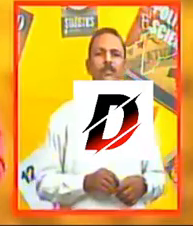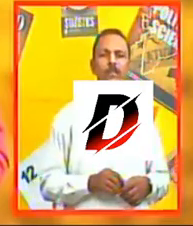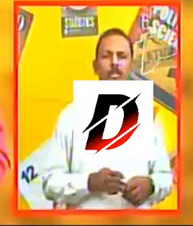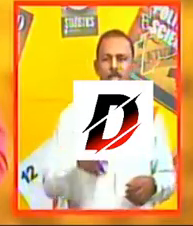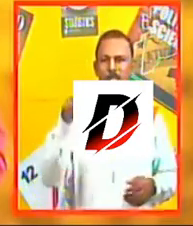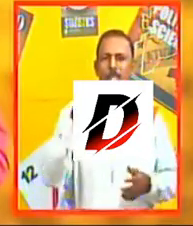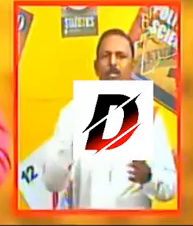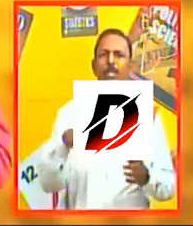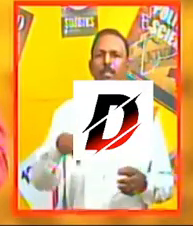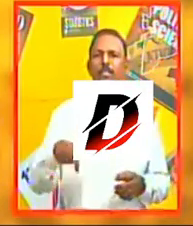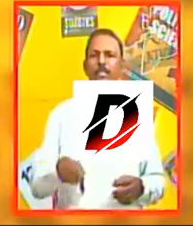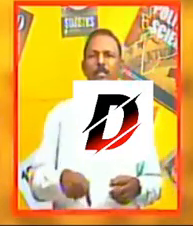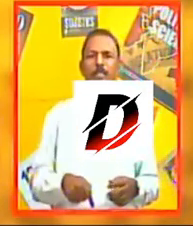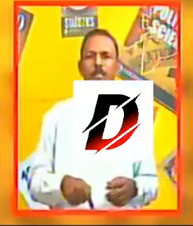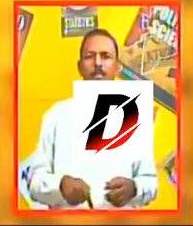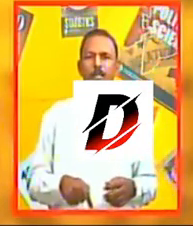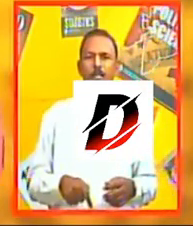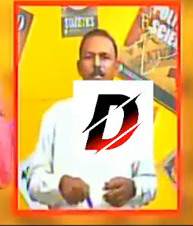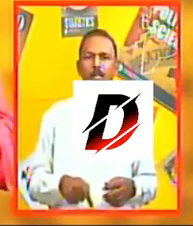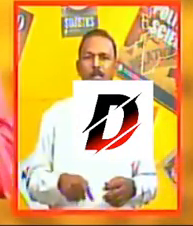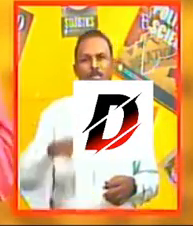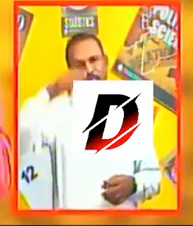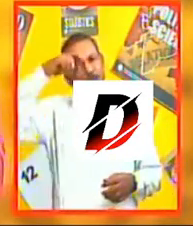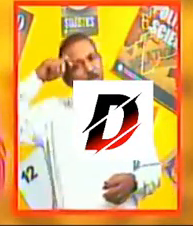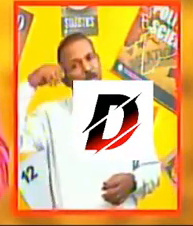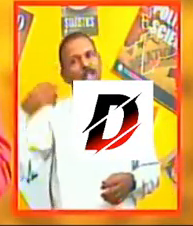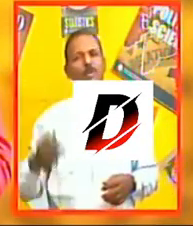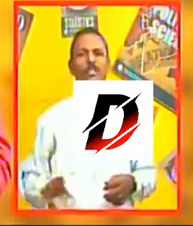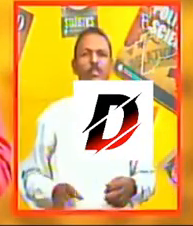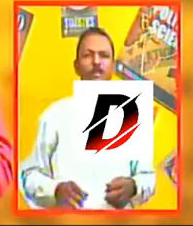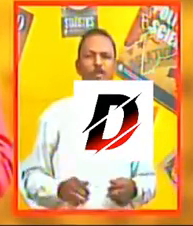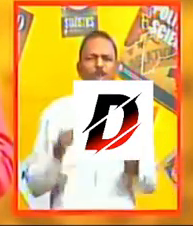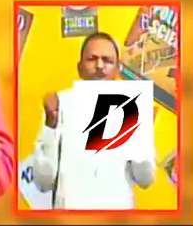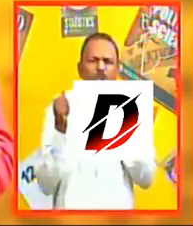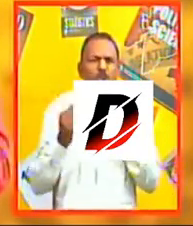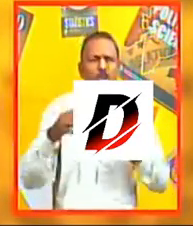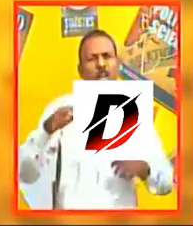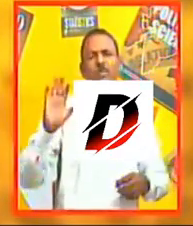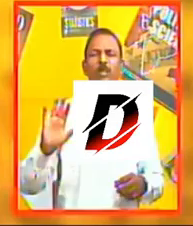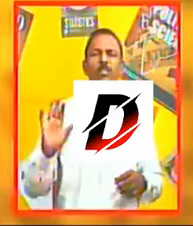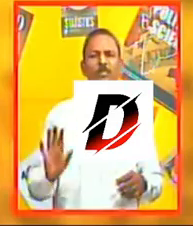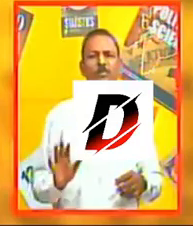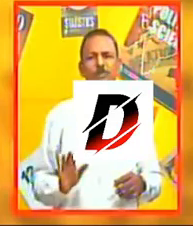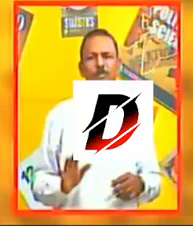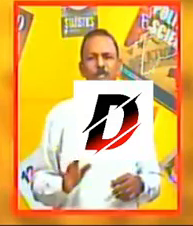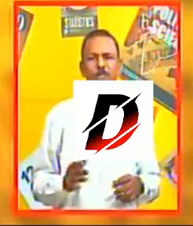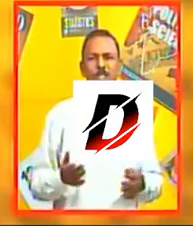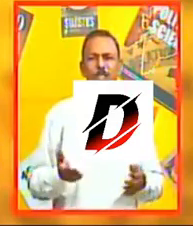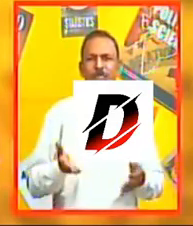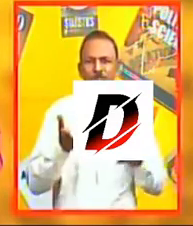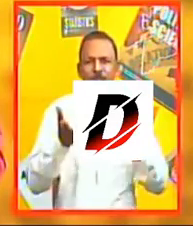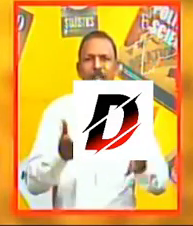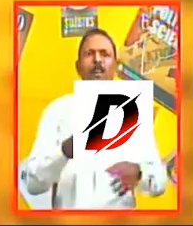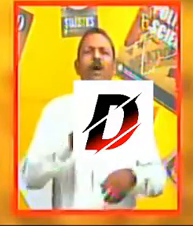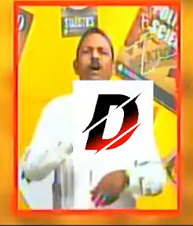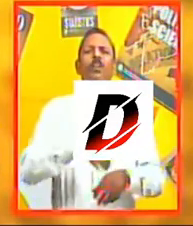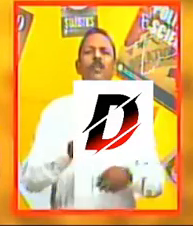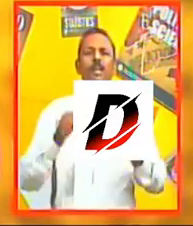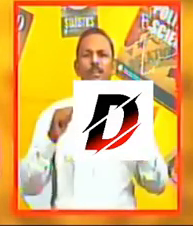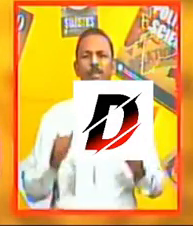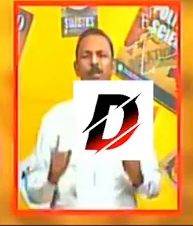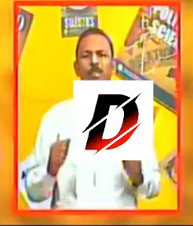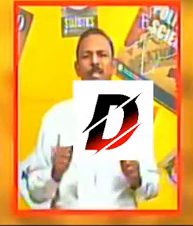அதுக்கடுத்து இதனுடைய இப்போ கோடைகாலமாக இருக்கட்டும் அல்லது குளிர்காலமாக இருக்கட்டும், இந்த